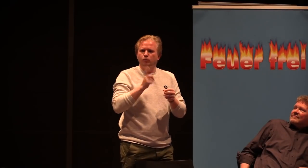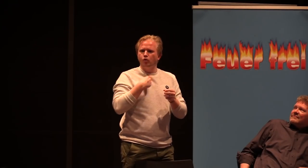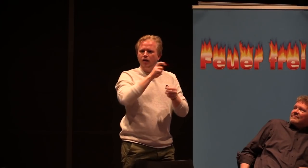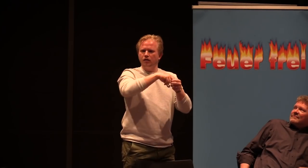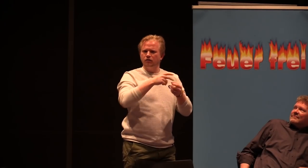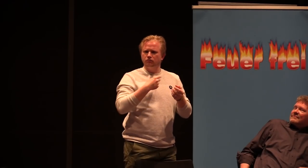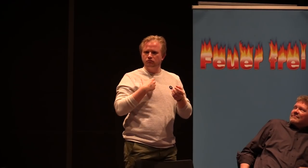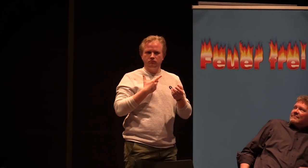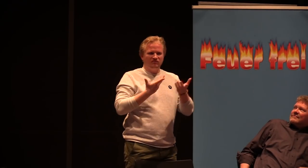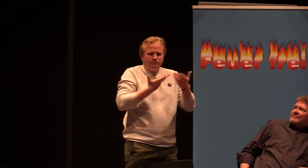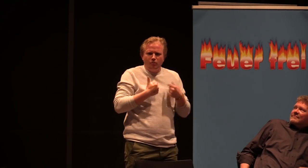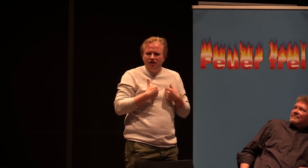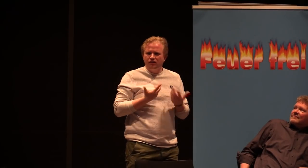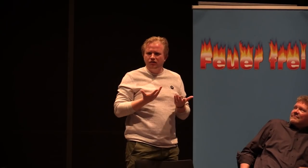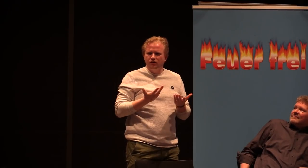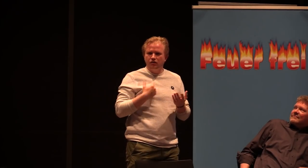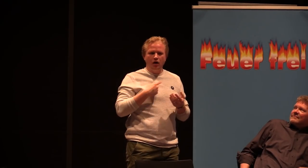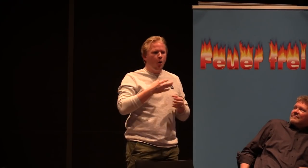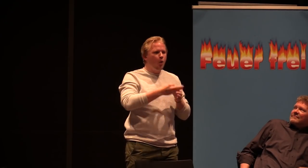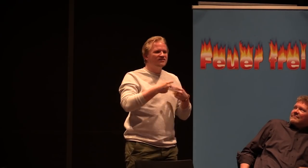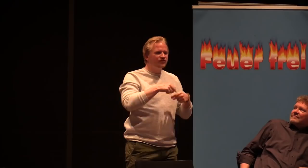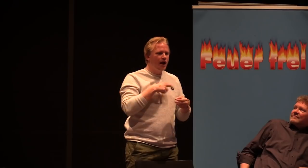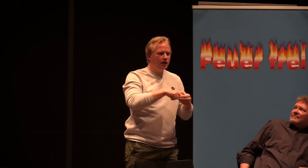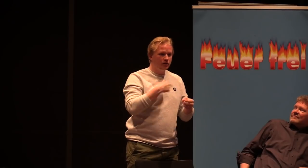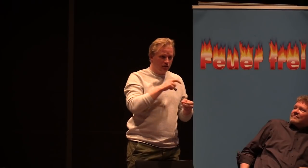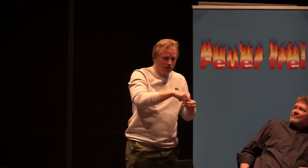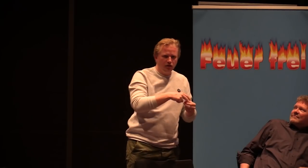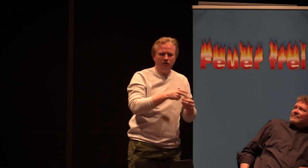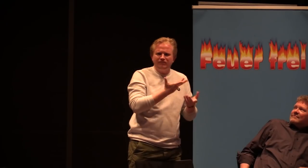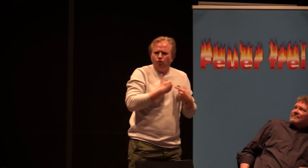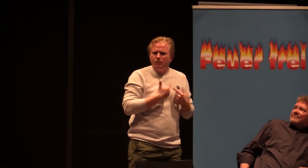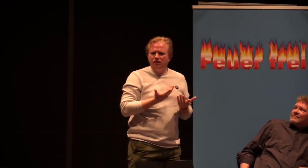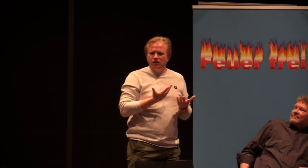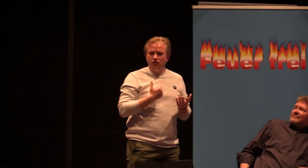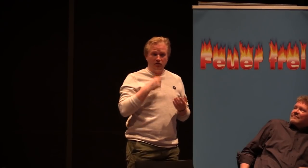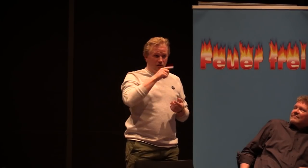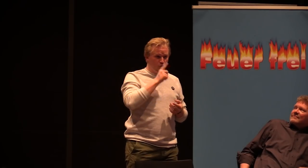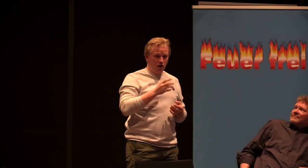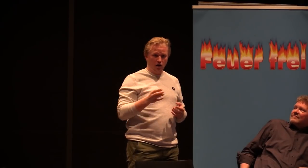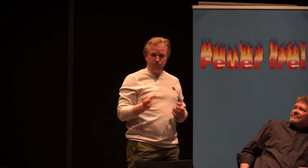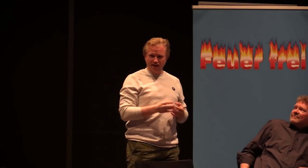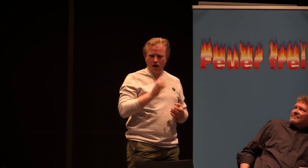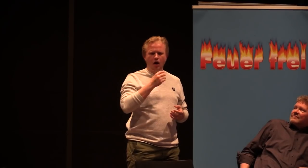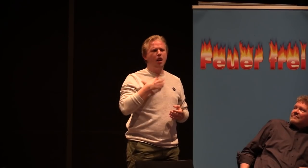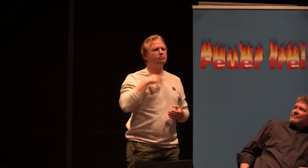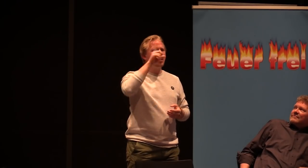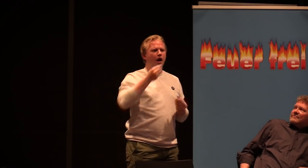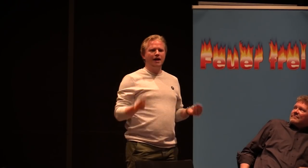Und da ist eben auch die Frage nochmal von mir, warum soll ich in den Landesverband gehen, warum soll ich Mitglied werden, was bekomme ich denn